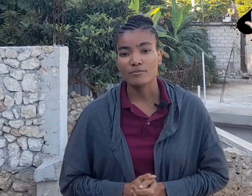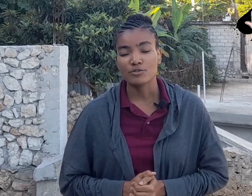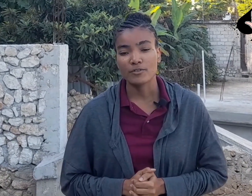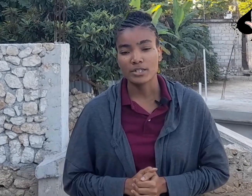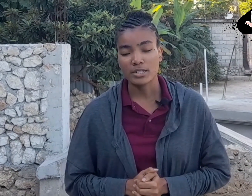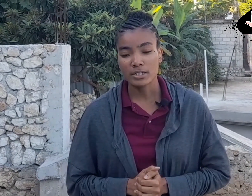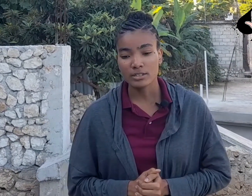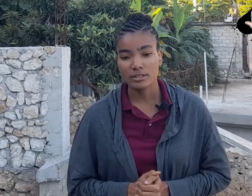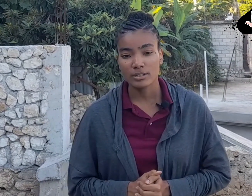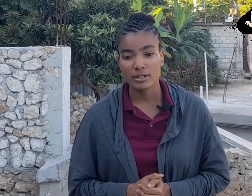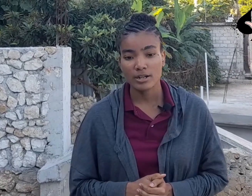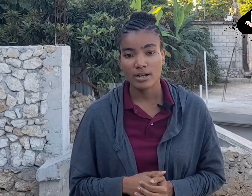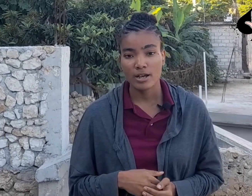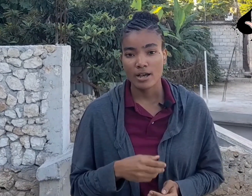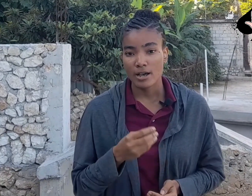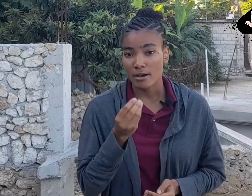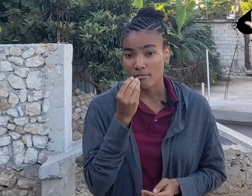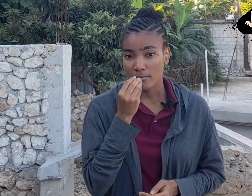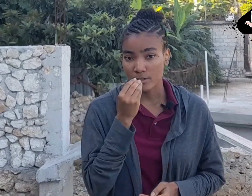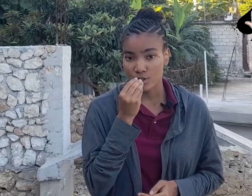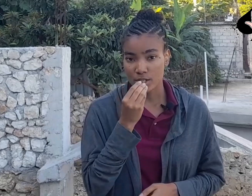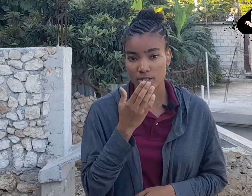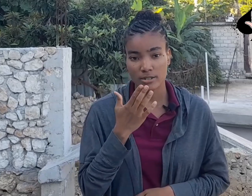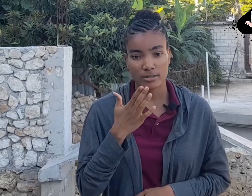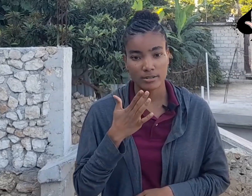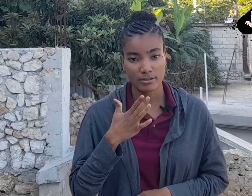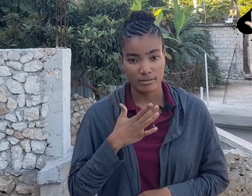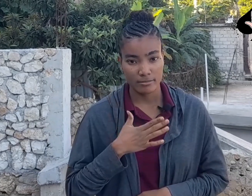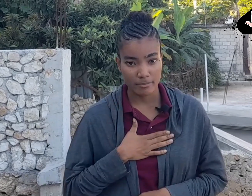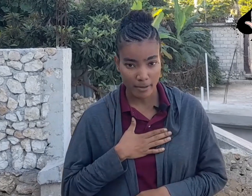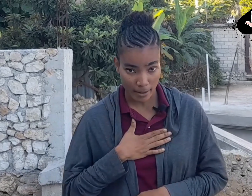Je vais dire manger Pam,